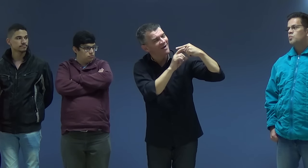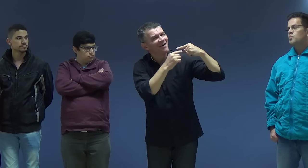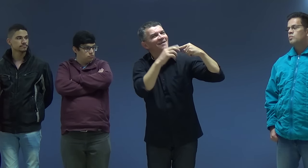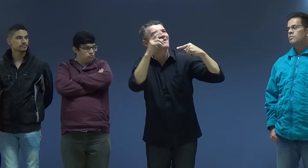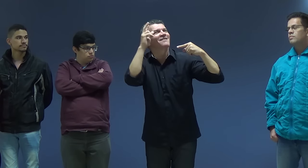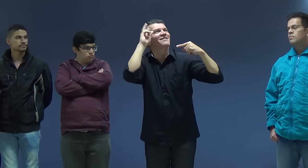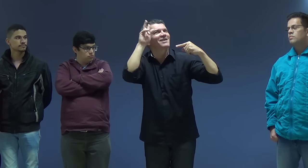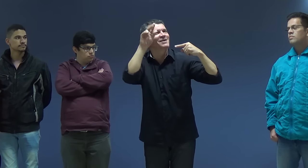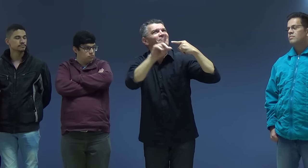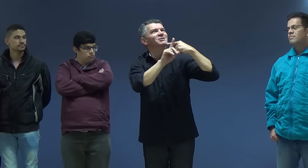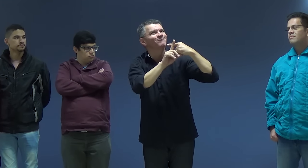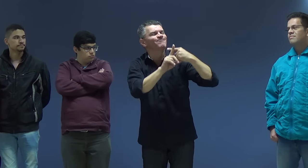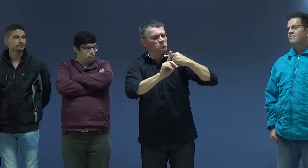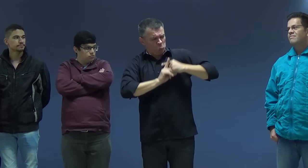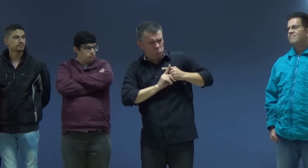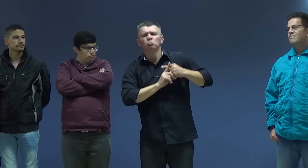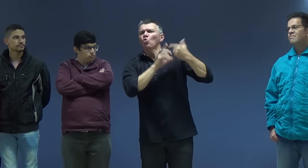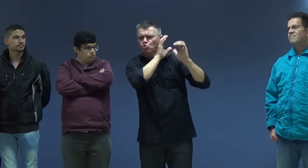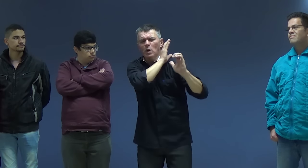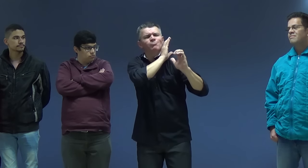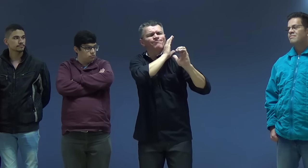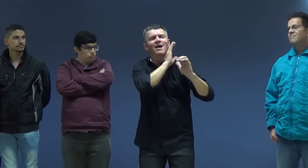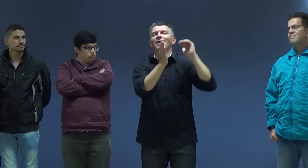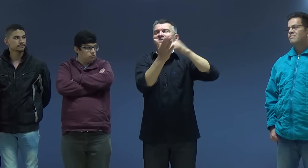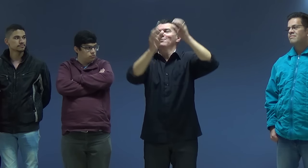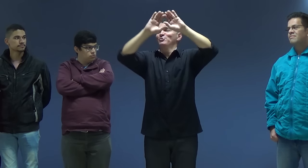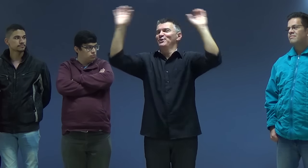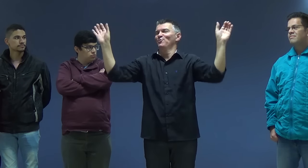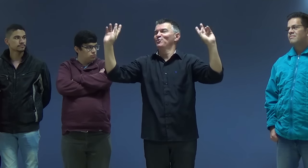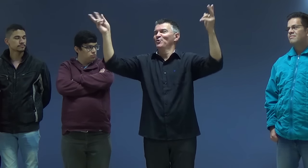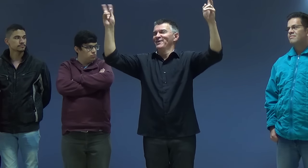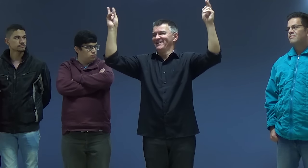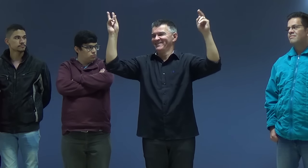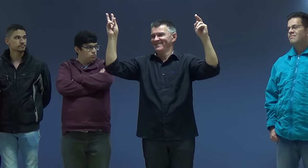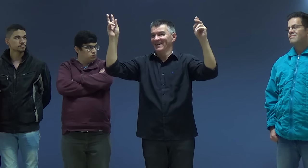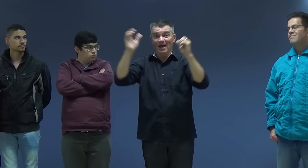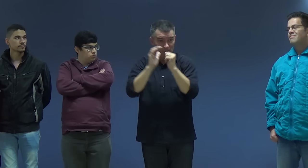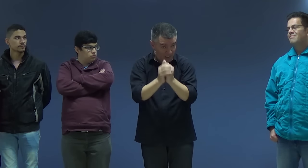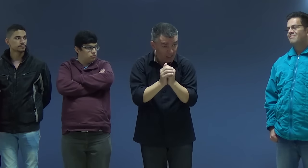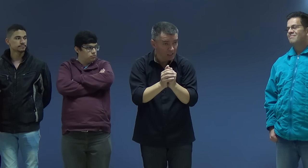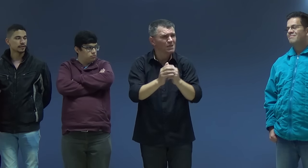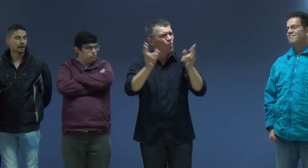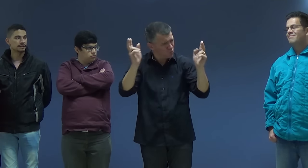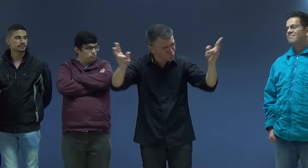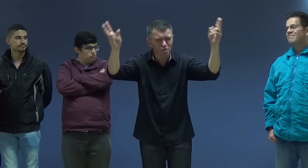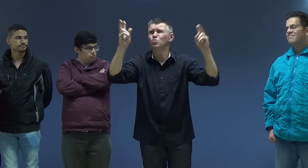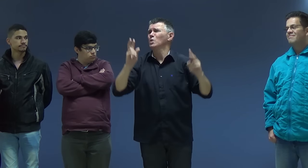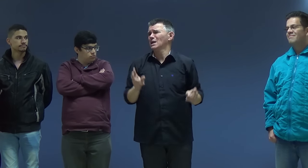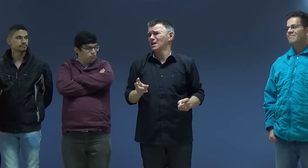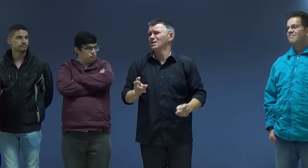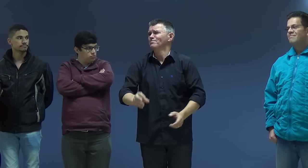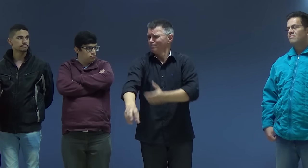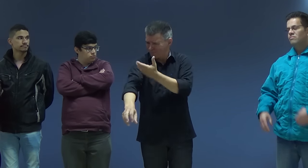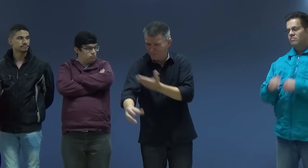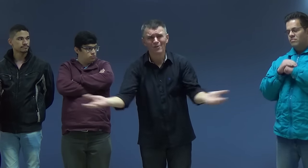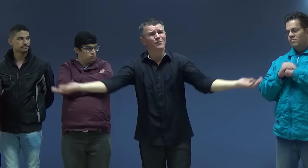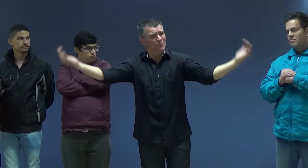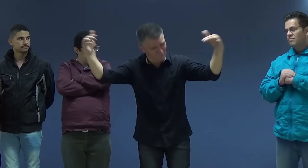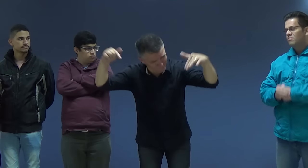essa cruz é o quê? É, eu vou carregar sempre, até o céu, até o ter vitória, amém?